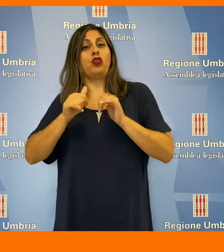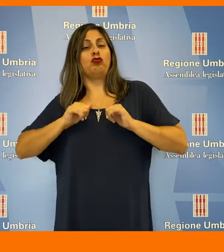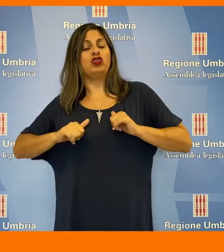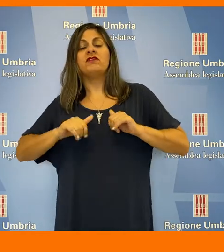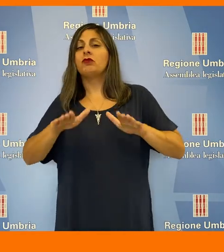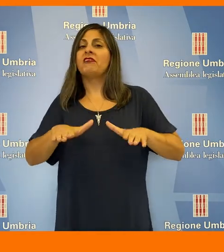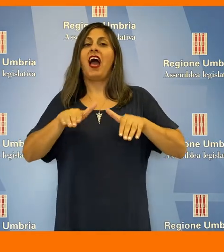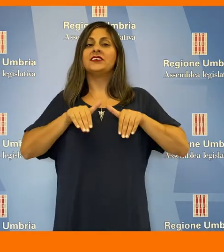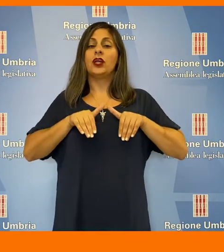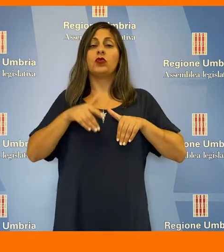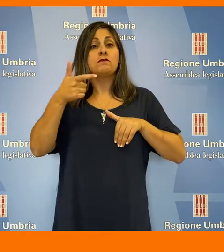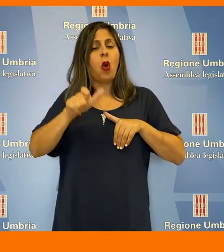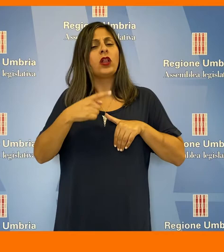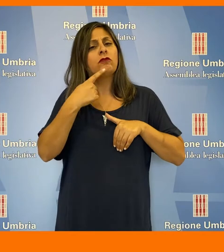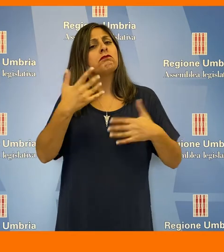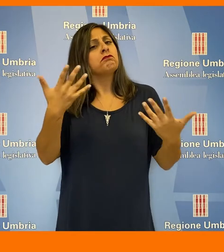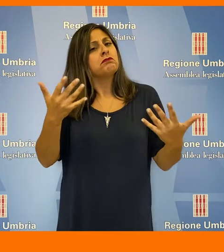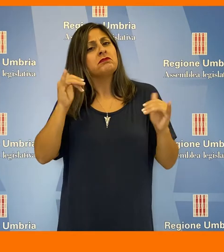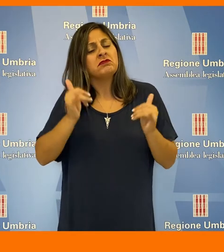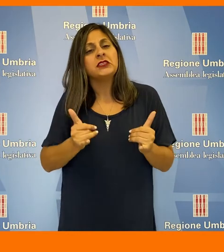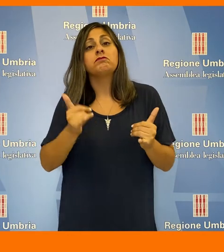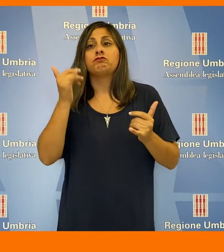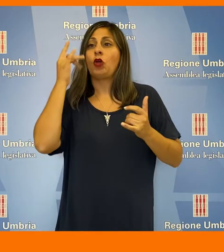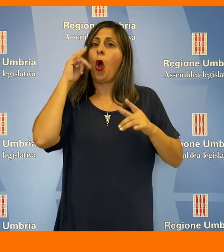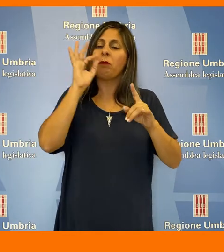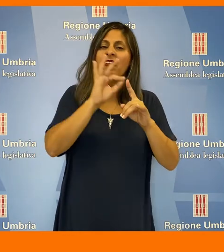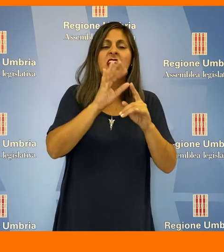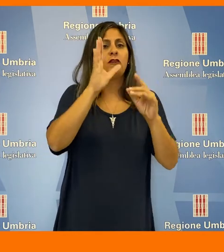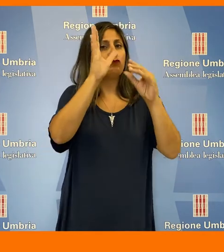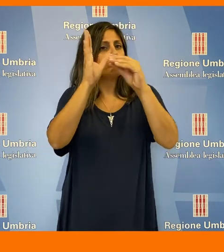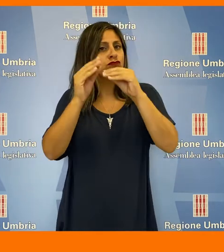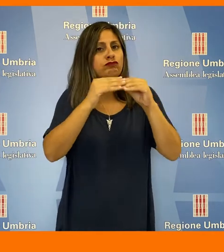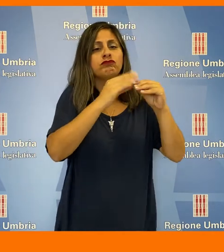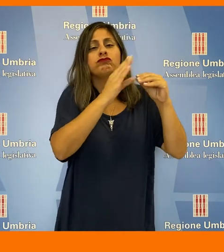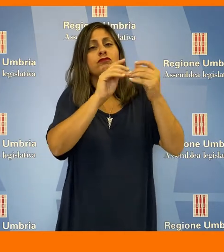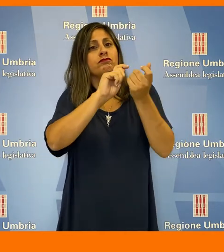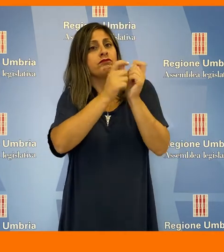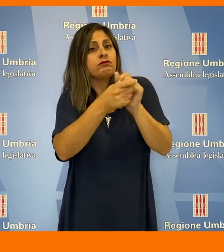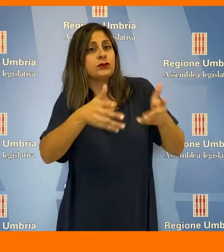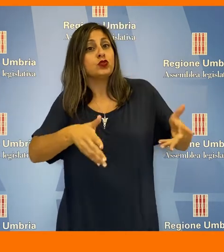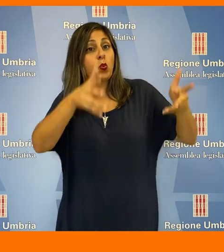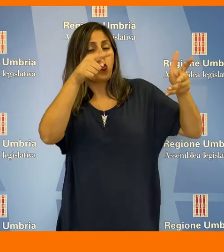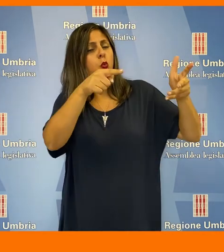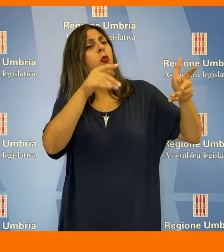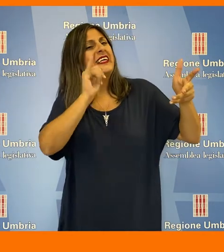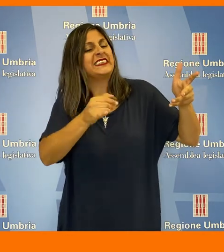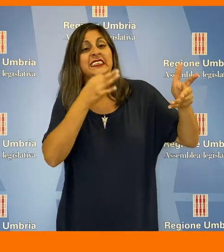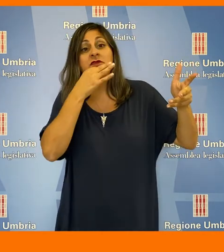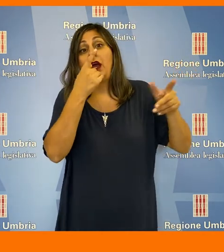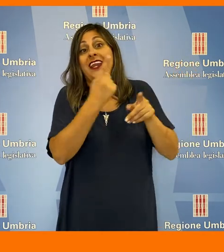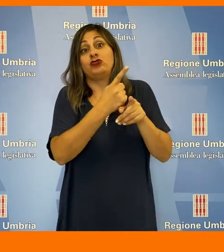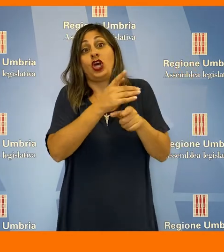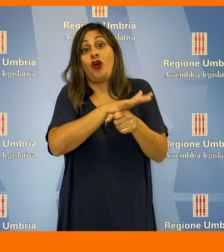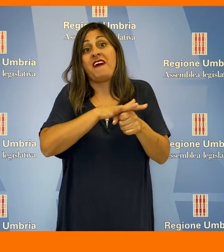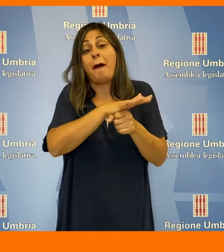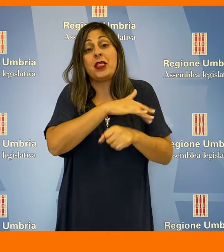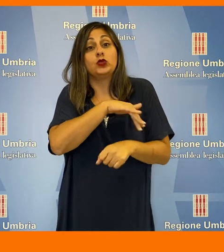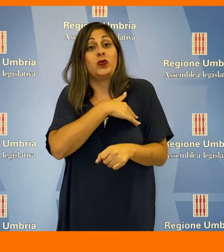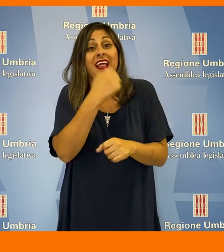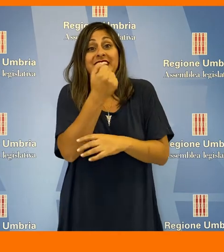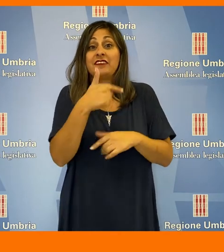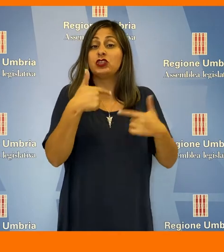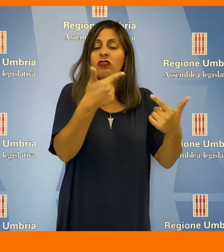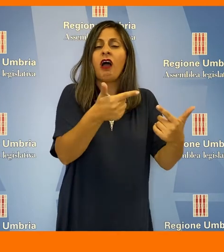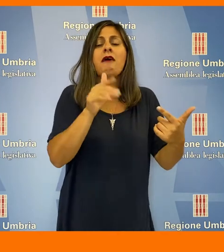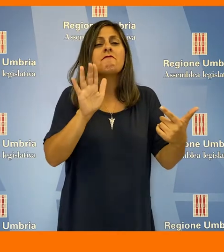i quali, pur essendo condivisibile l'intento di permettere l'adeguamento delle strutture e quindi non lasciare senza servizi famiglie e studenti,